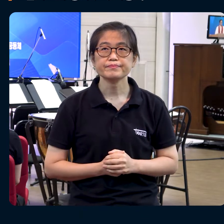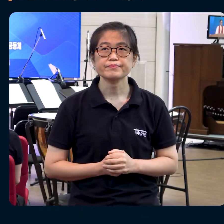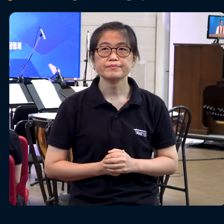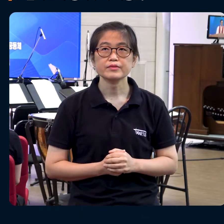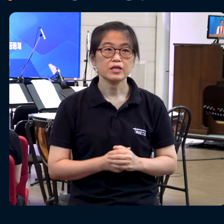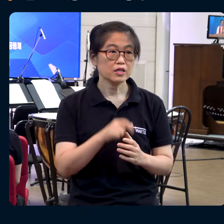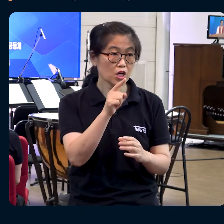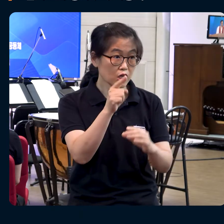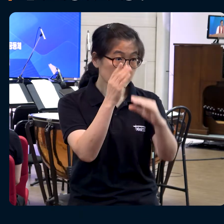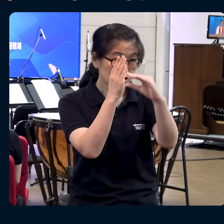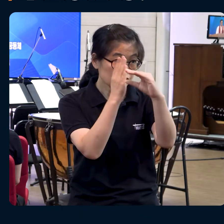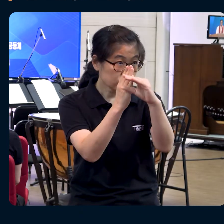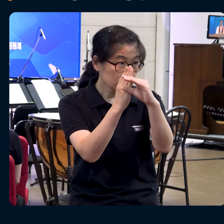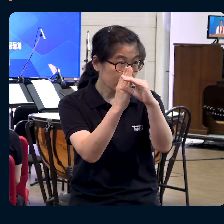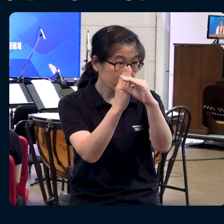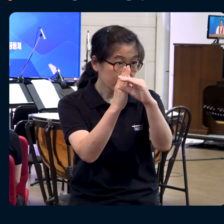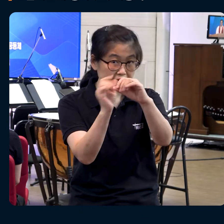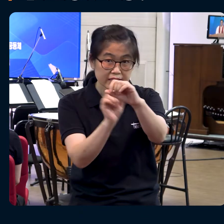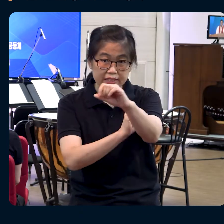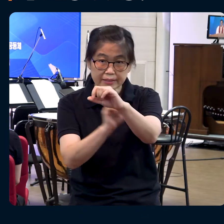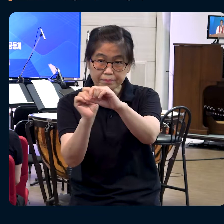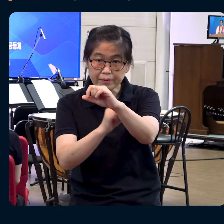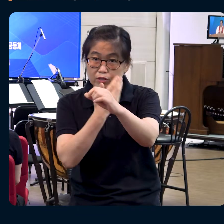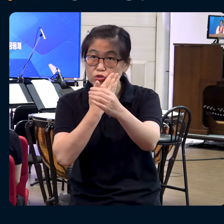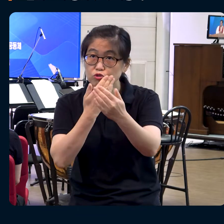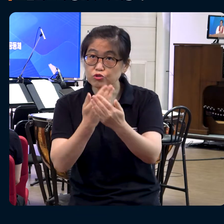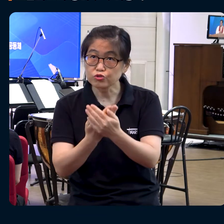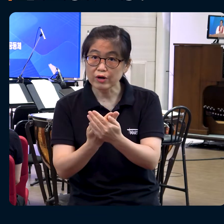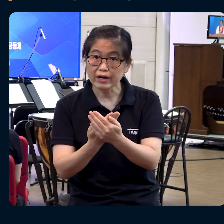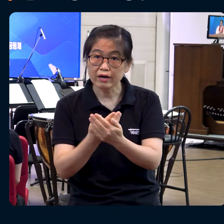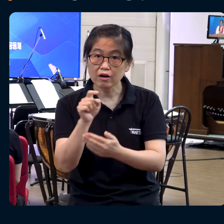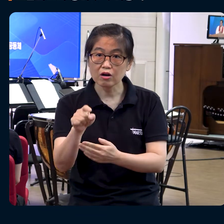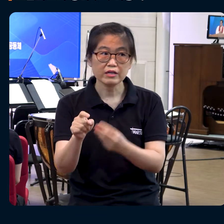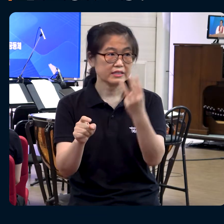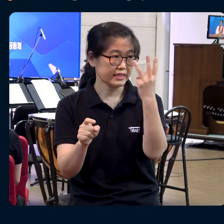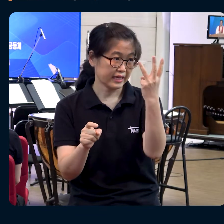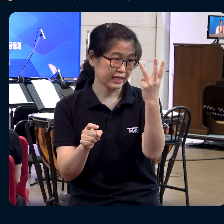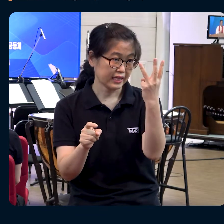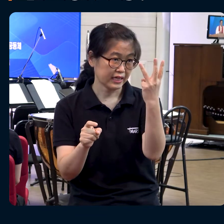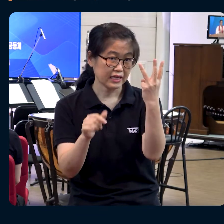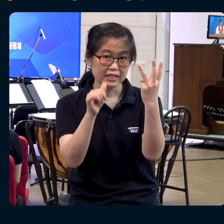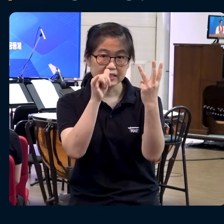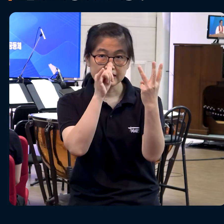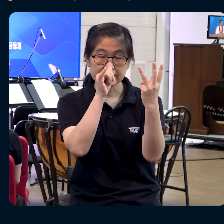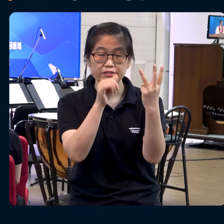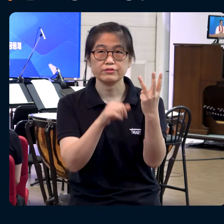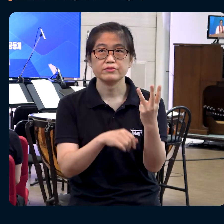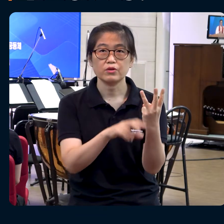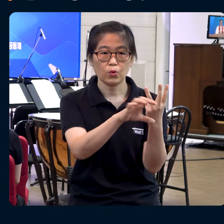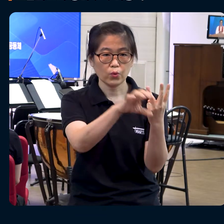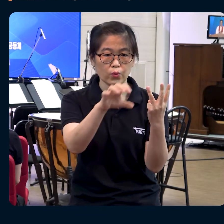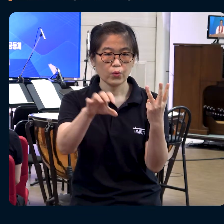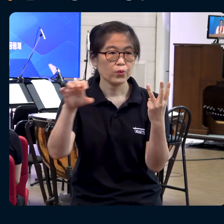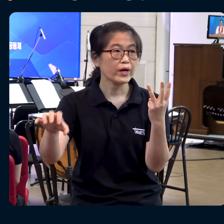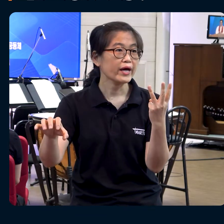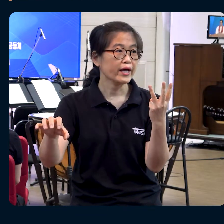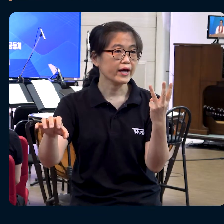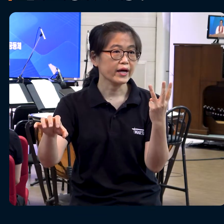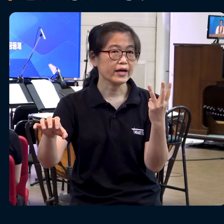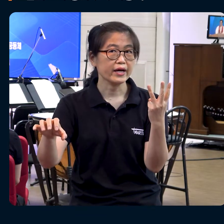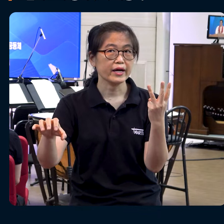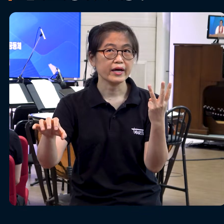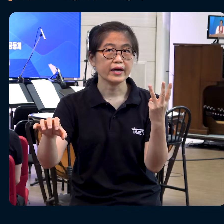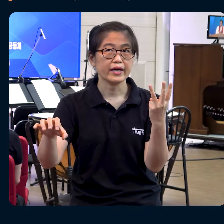됩니다. 근데 그 중에서 특별히 우리한테 중요한 곳이 세 군데가 있어요. 이 세 군데는 사실